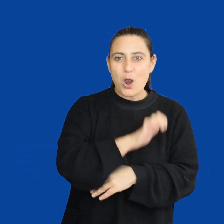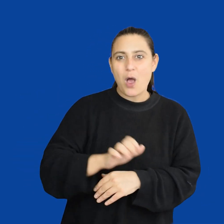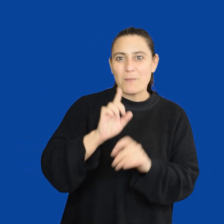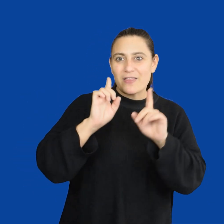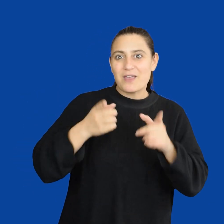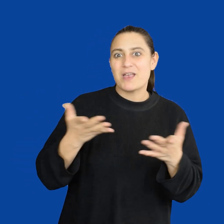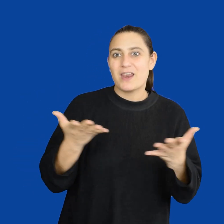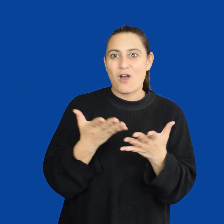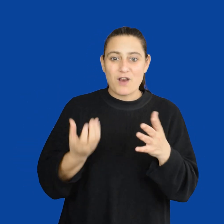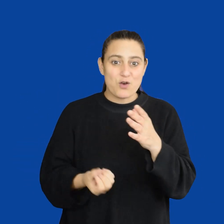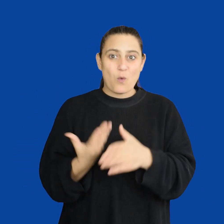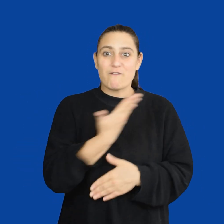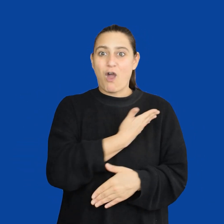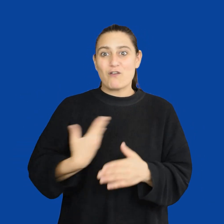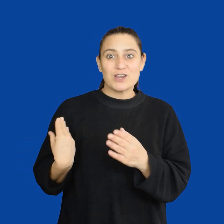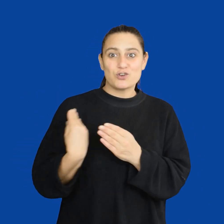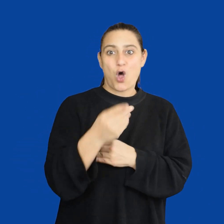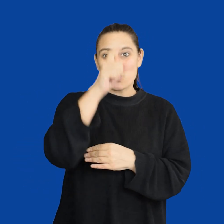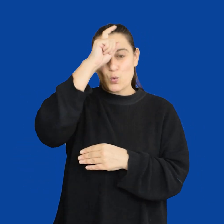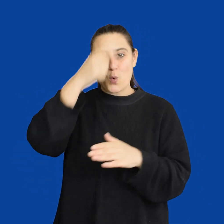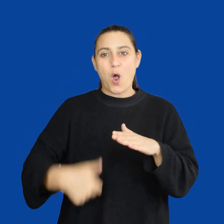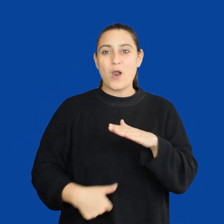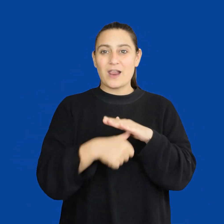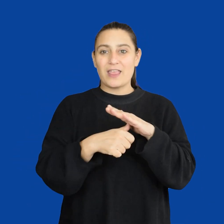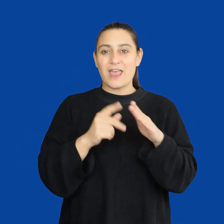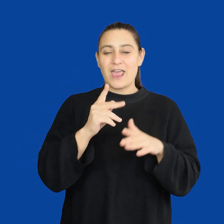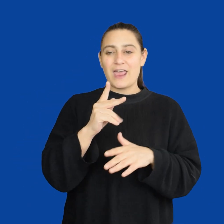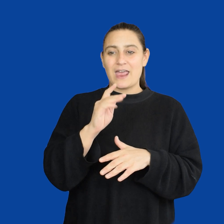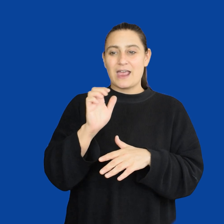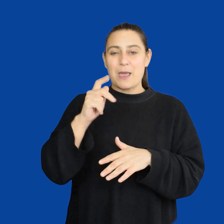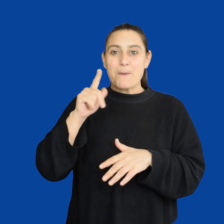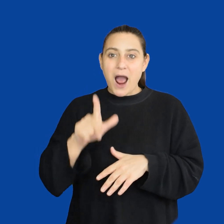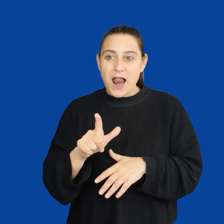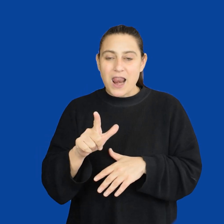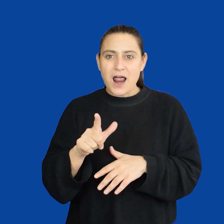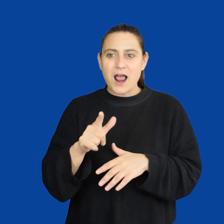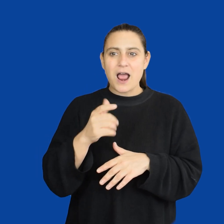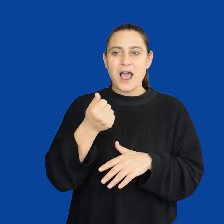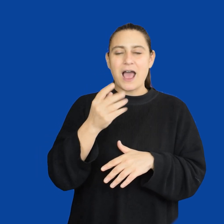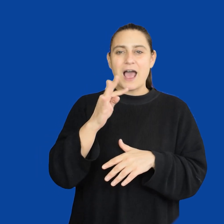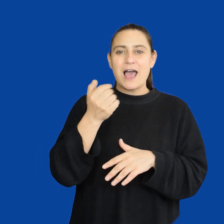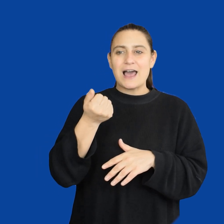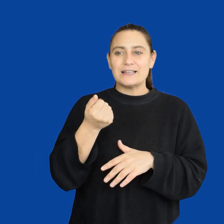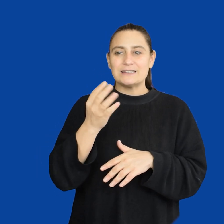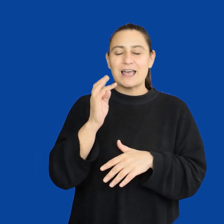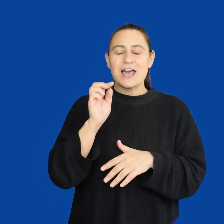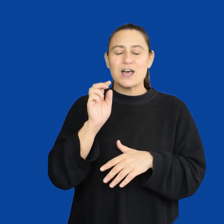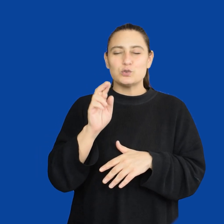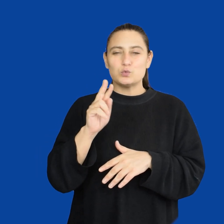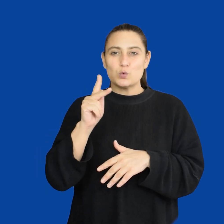huyeron hacia Europa, sino que con el instauramiento de un nuevo gobierno turco liderado por Kemal Atatürk se rechazaron tanto